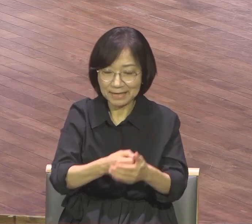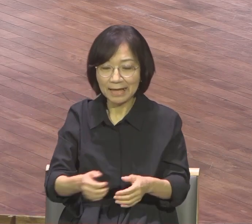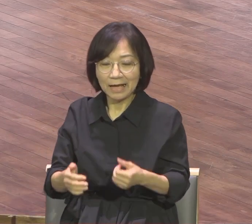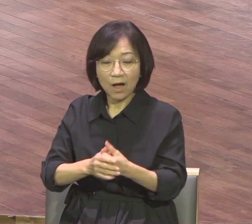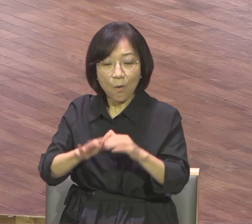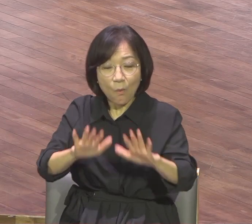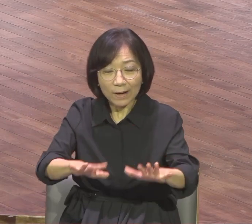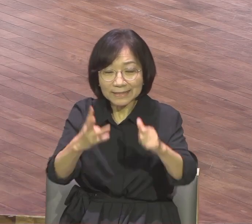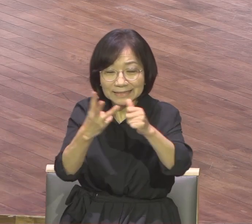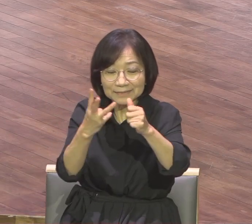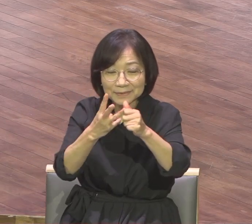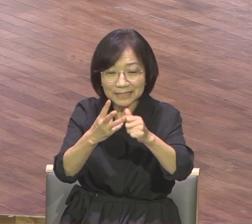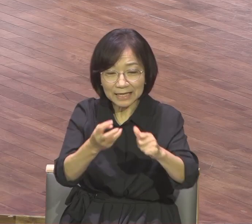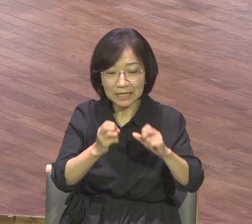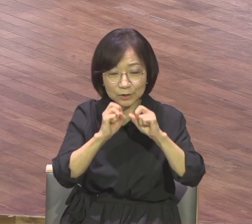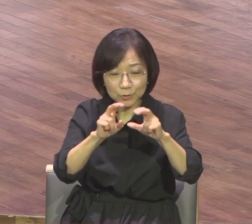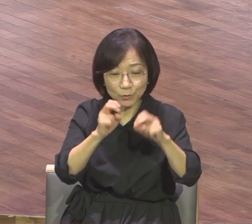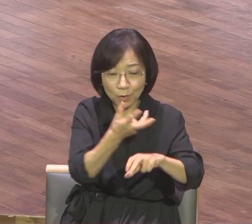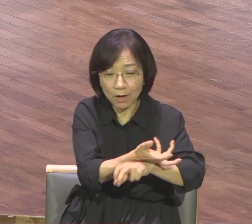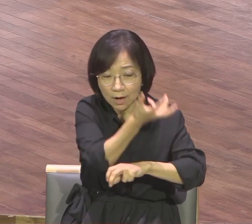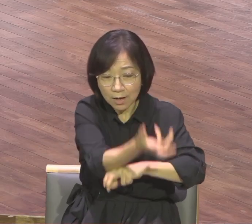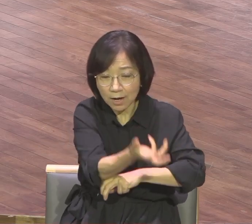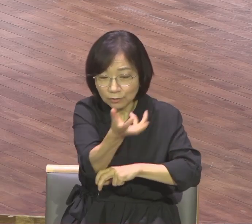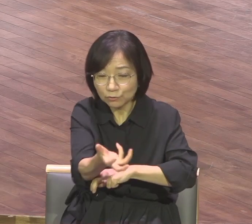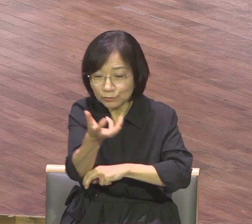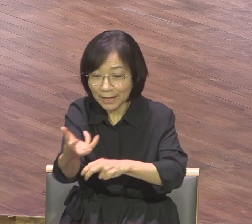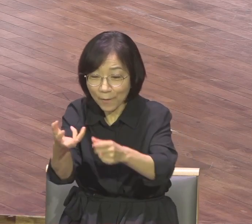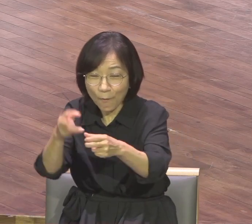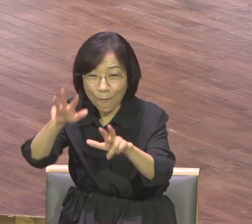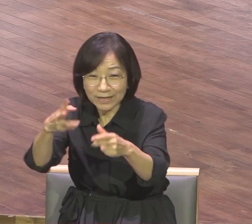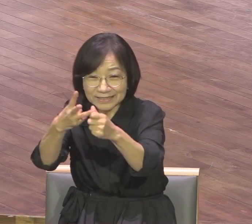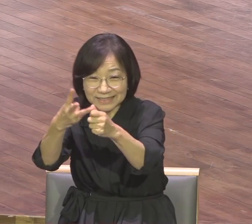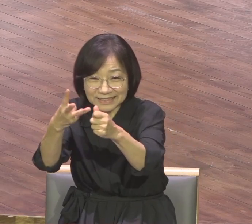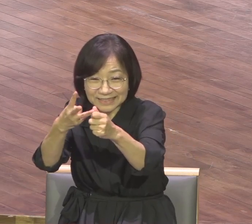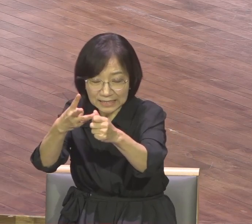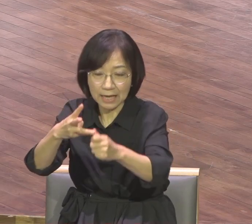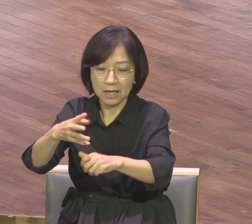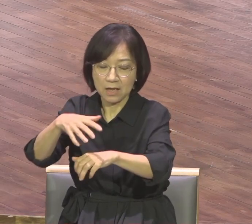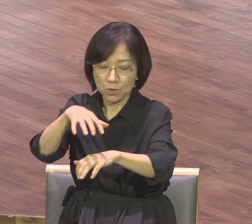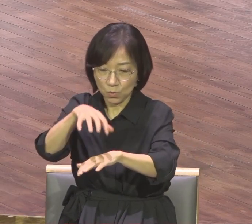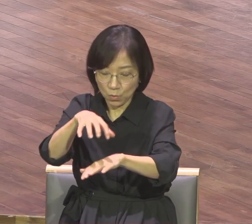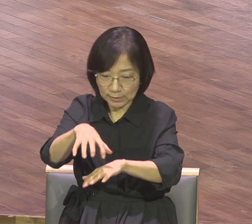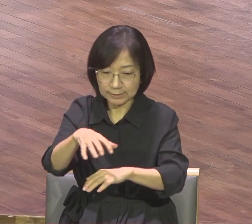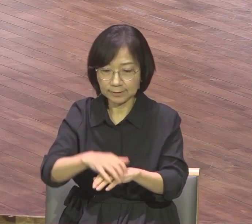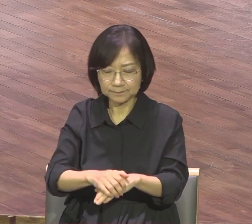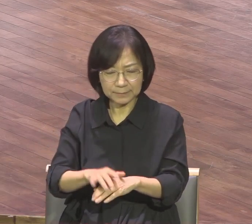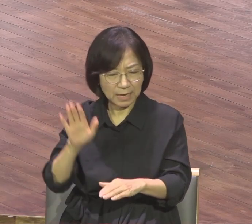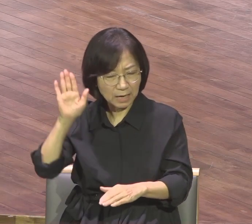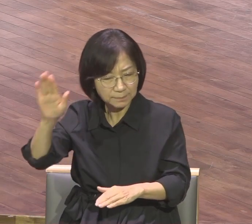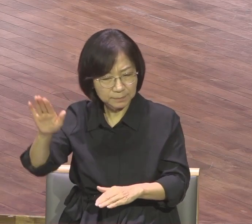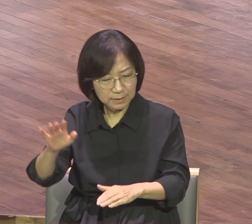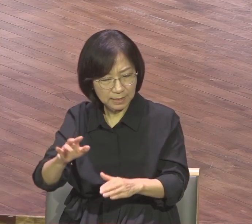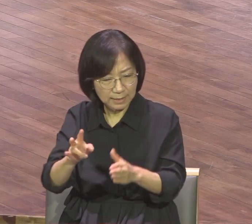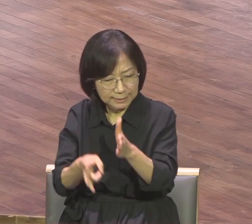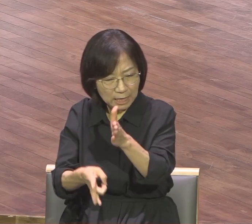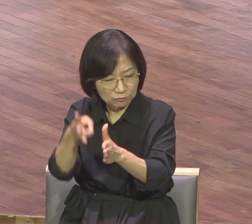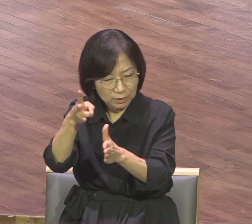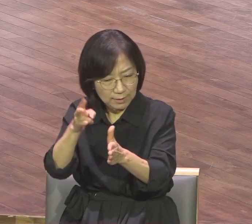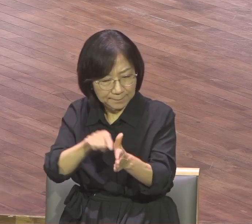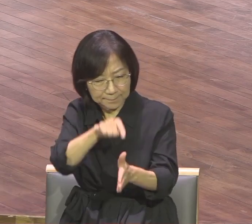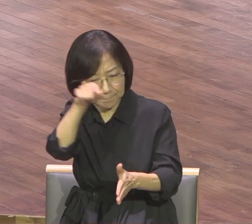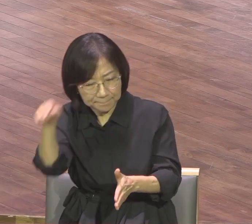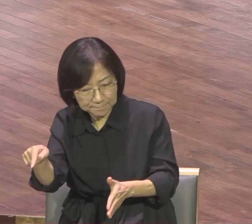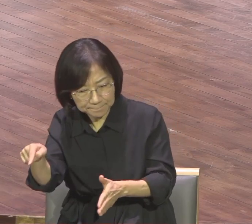마치면서 예루살렘으로 이제 가게 되면 예루살렘에 가고 나서 거기서 이제 로마를